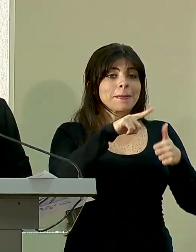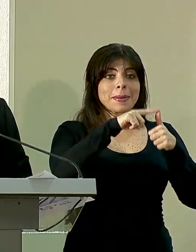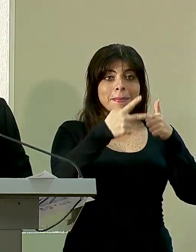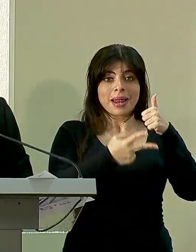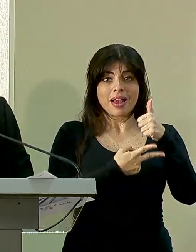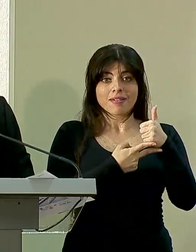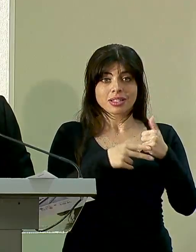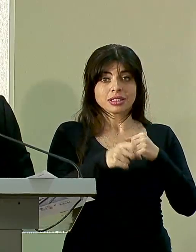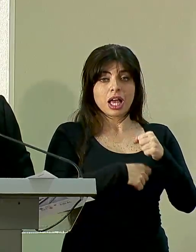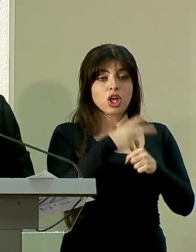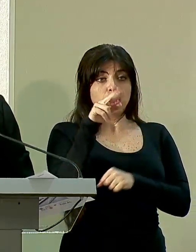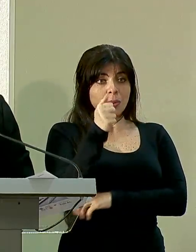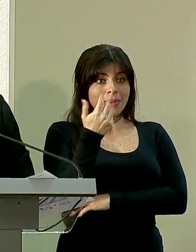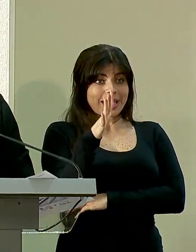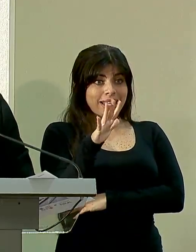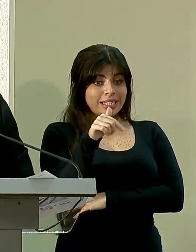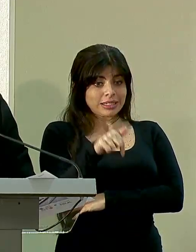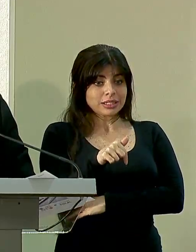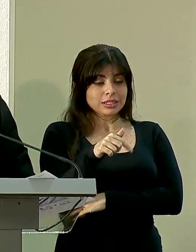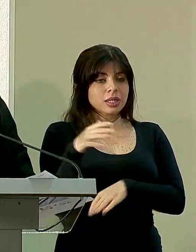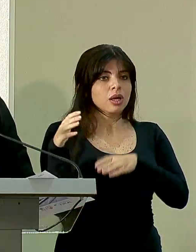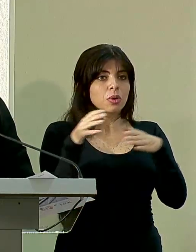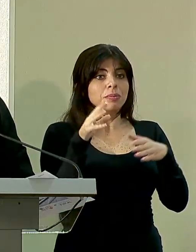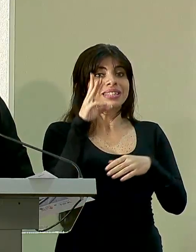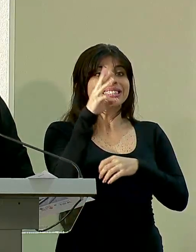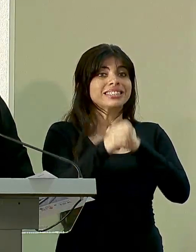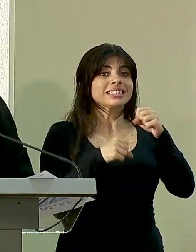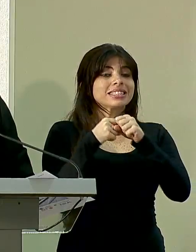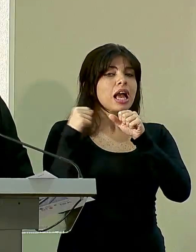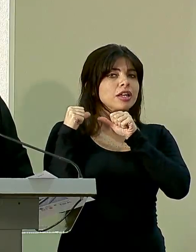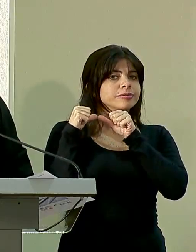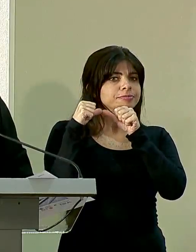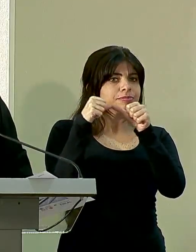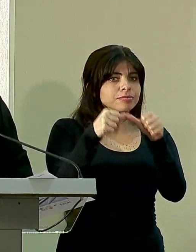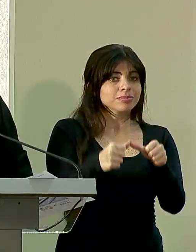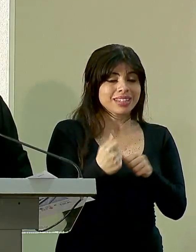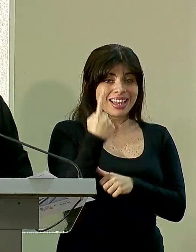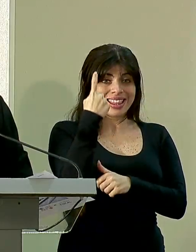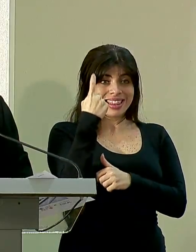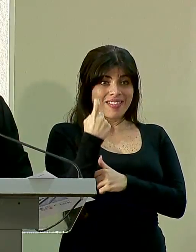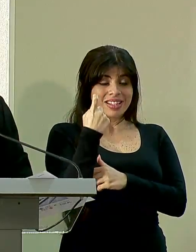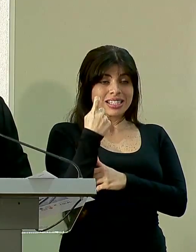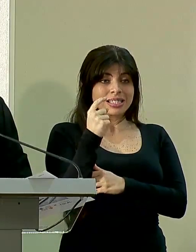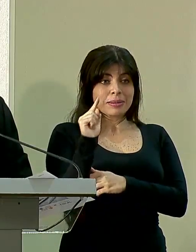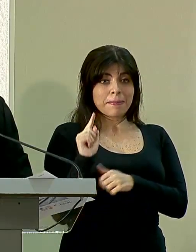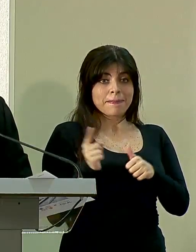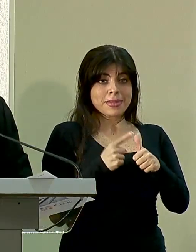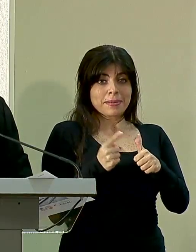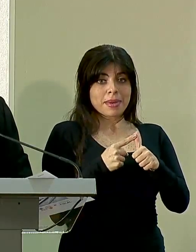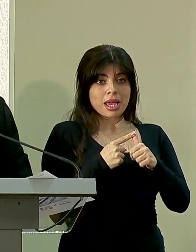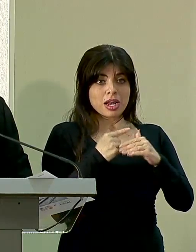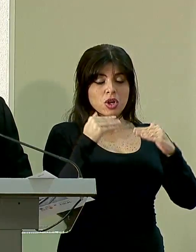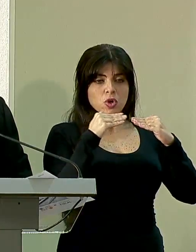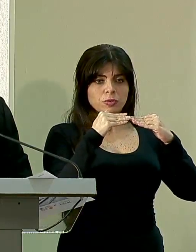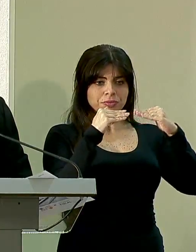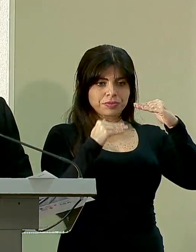vez, en el 2015, cumpliríamos 6 años seguidos en donde el déficit primario, ¿verdad?,